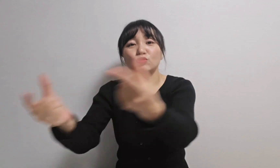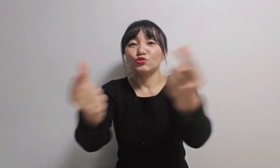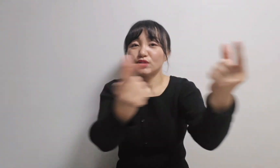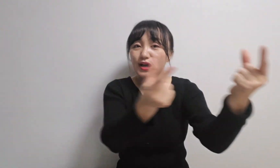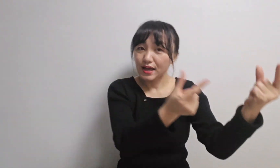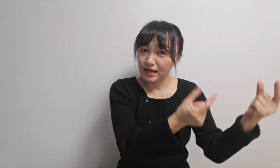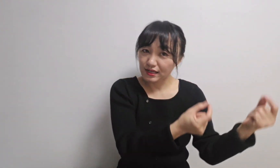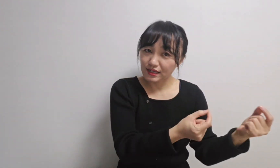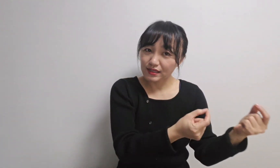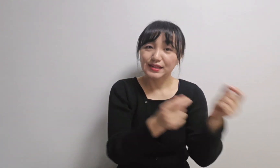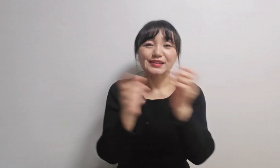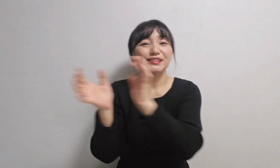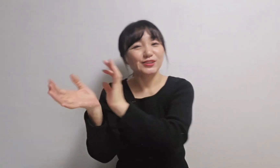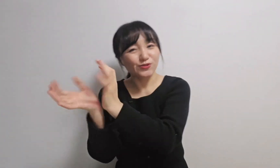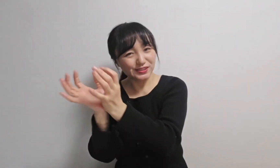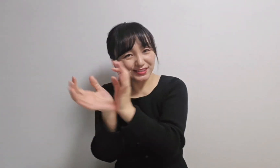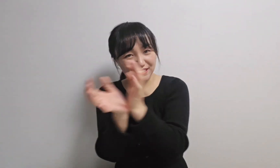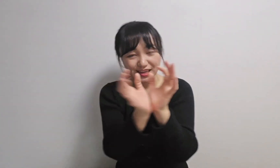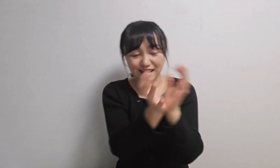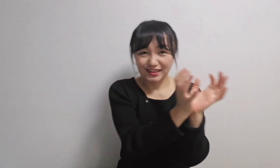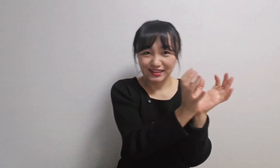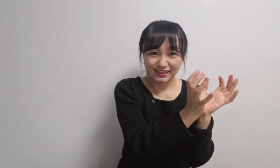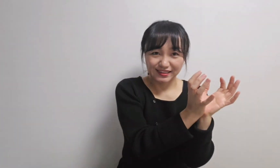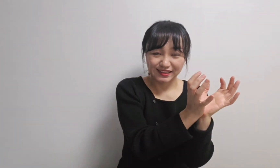모두 다 꽃이야.